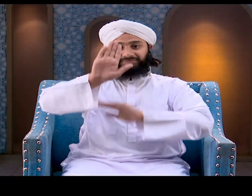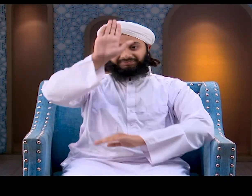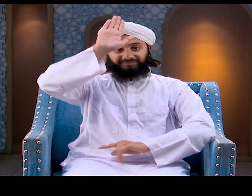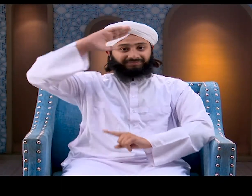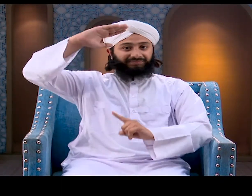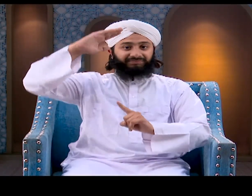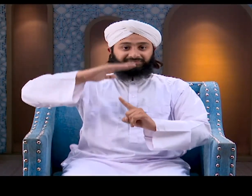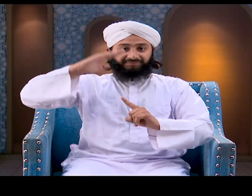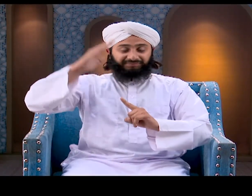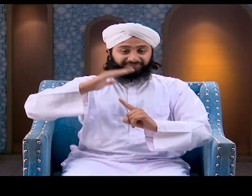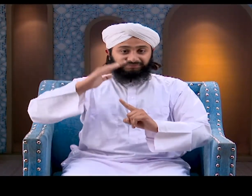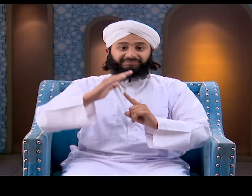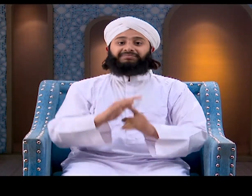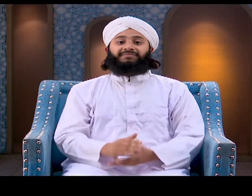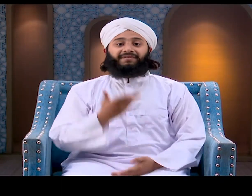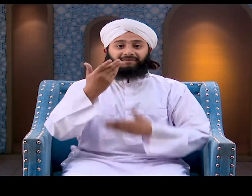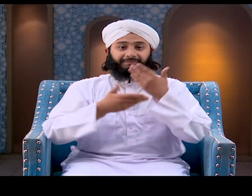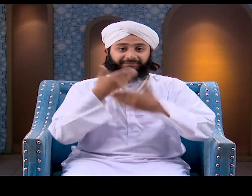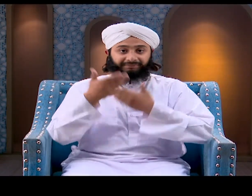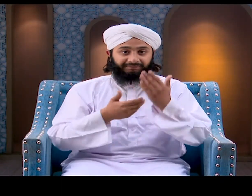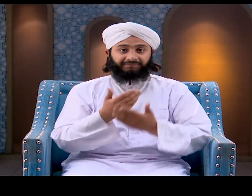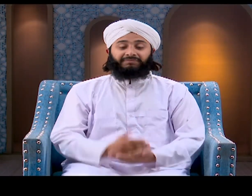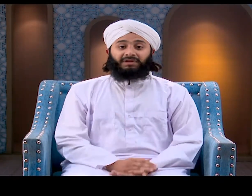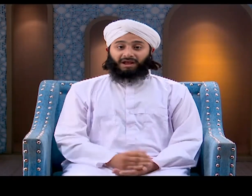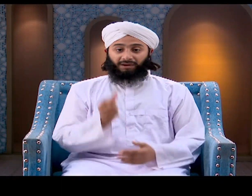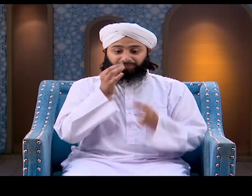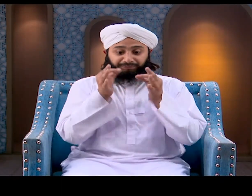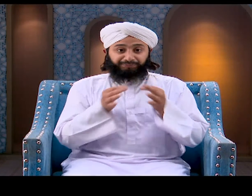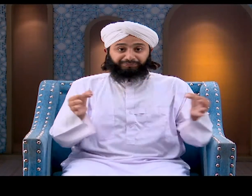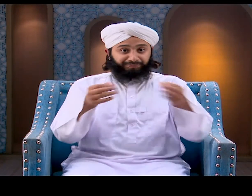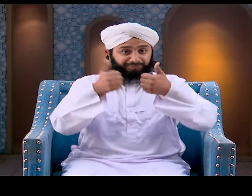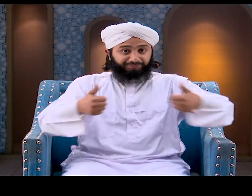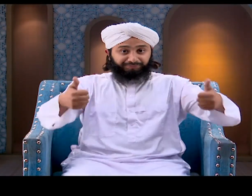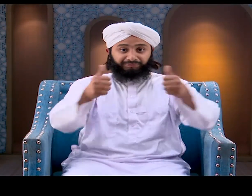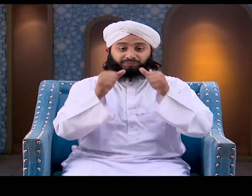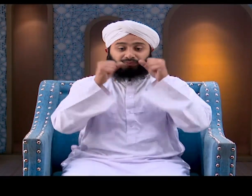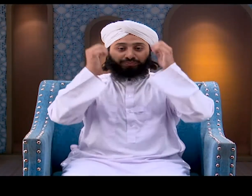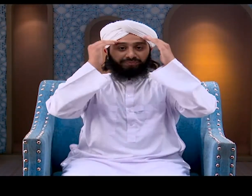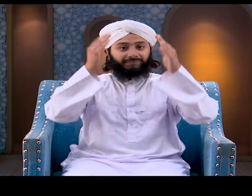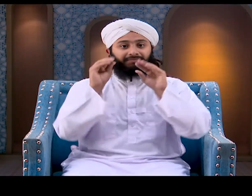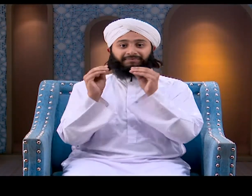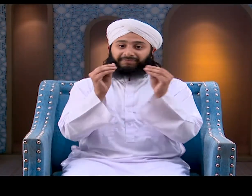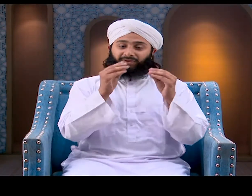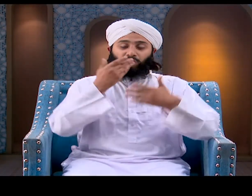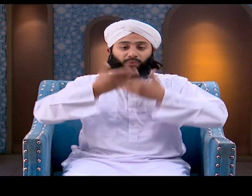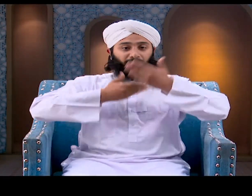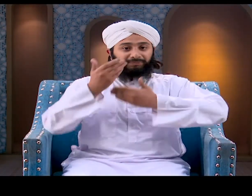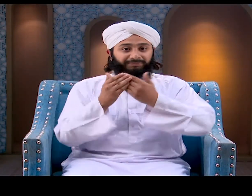اللہ علیہ وآلہ وسلم نے فرمایا، اپنی مجلسوں کو مجھ پر درود پڑھ کر آراستہ کرو، بے شک تمہارا مجھ پر درود پاک